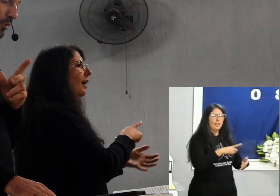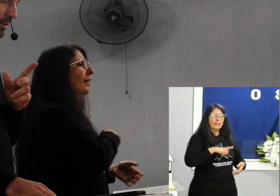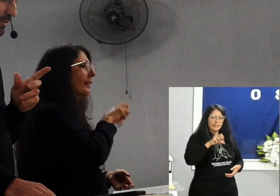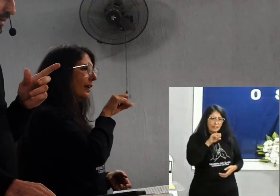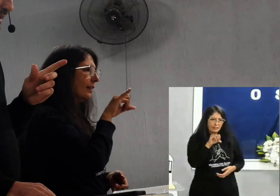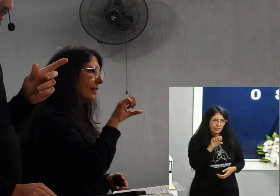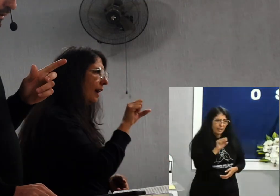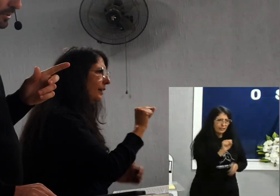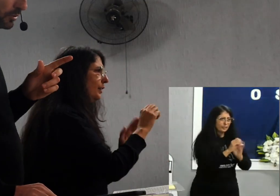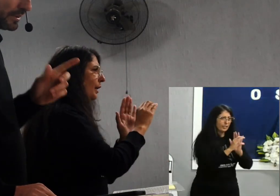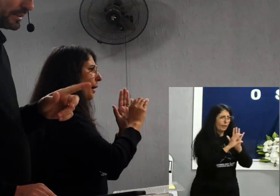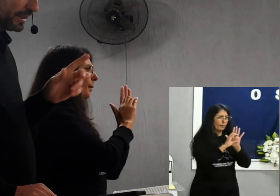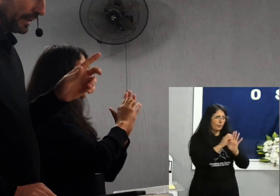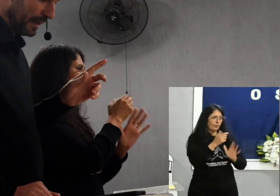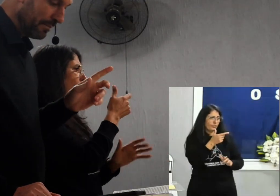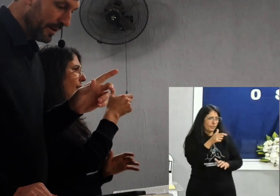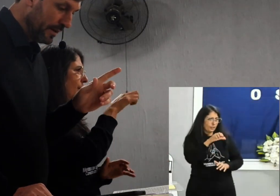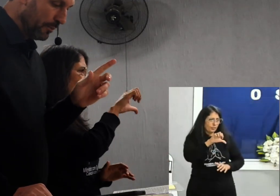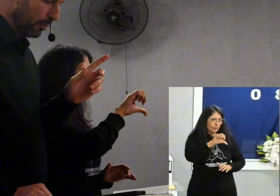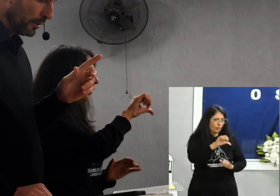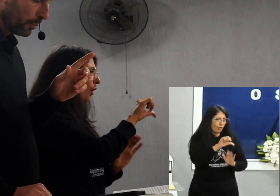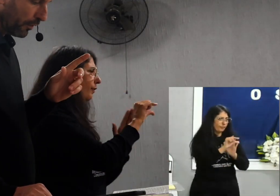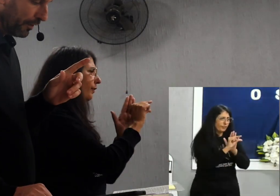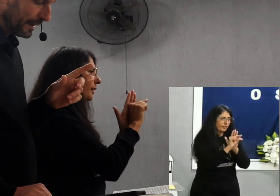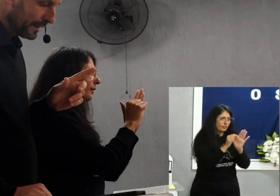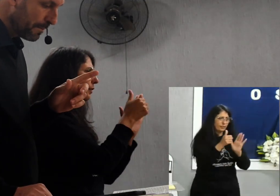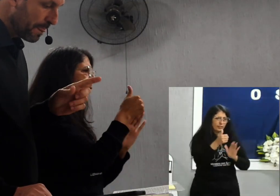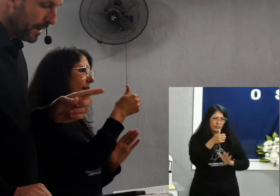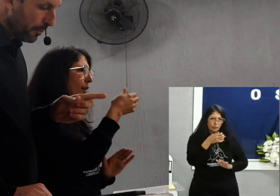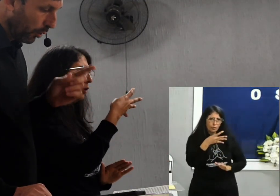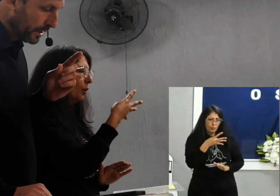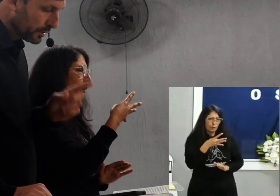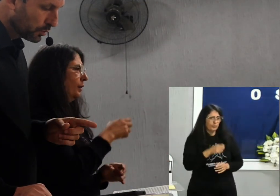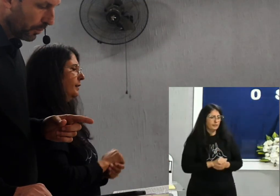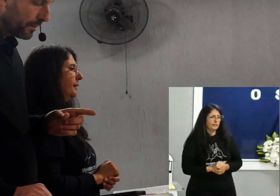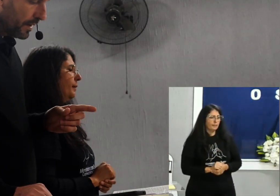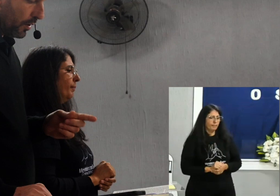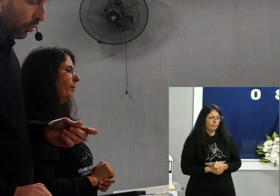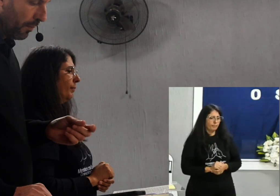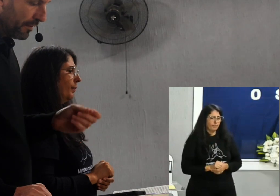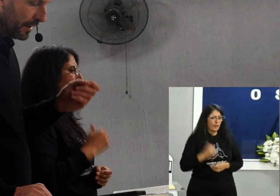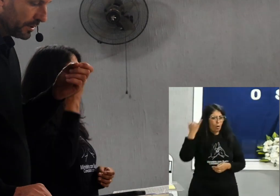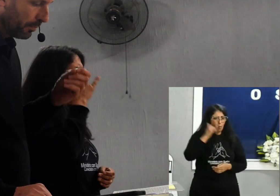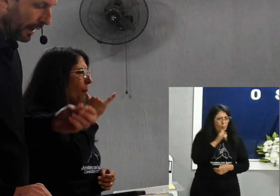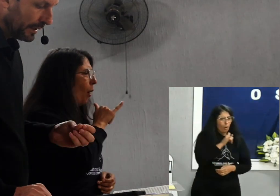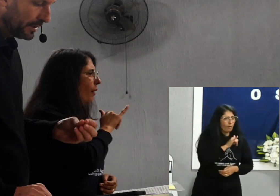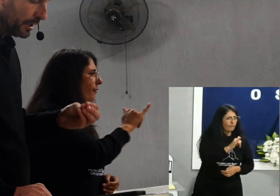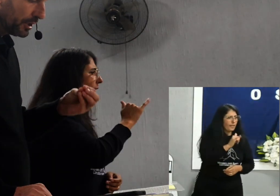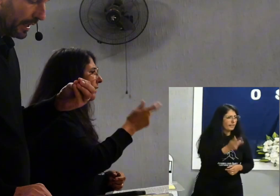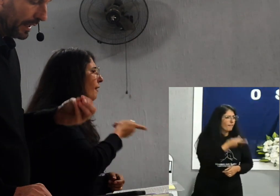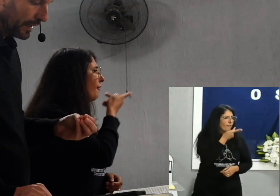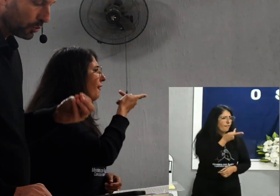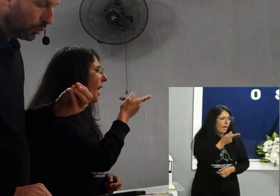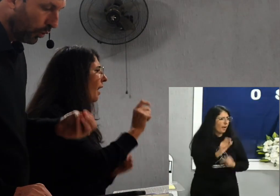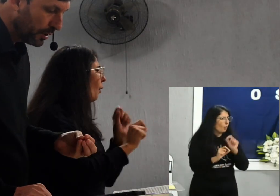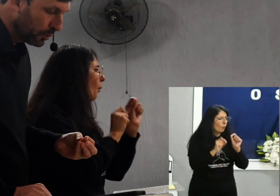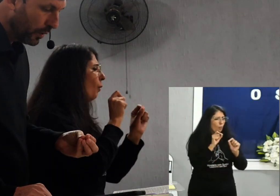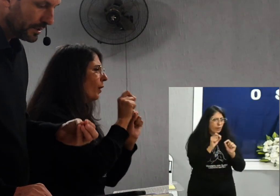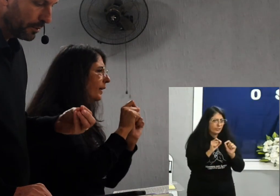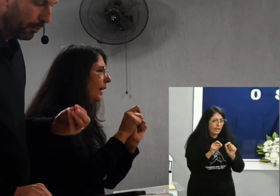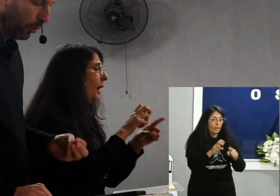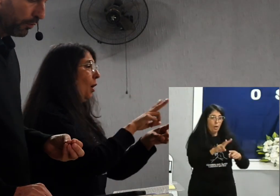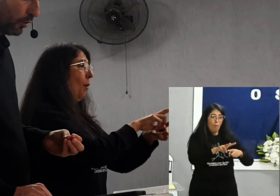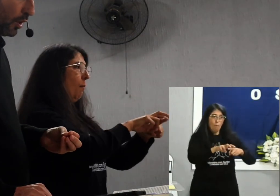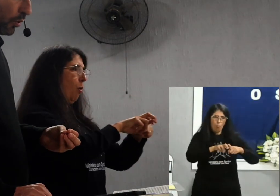versículo 14. A palavra de Deus diz assim lá, por meio do profeta: por isso, uma vez mais, deixarei